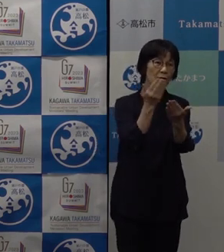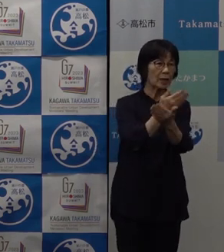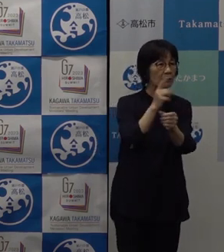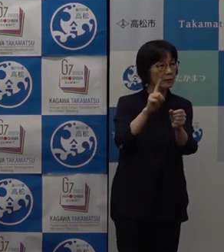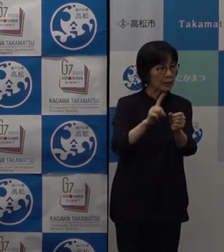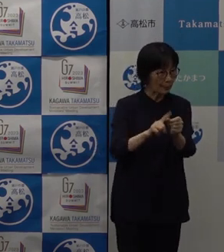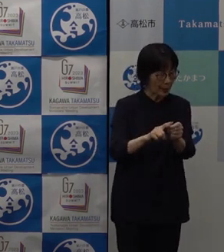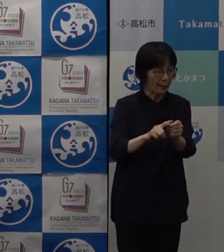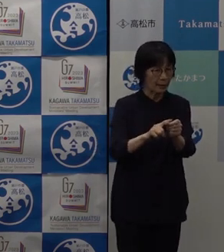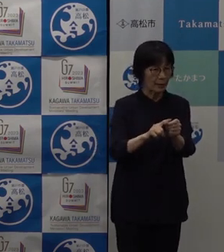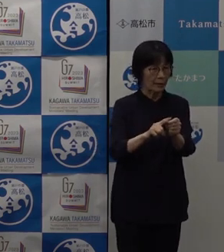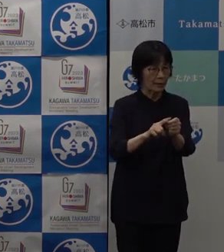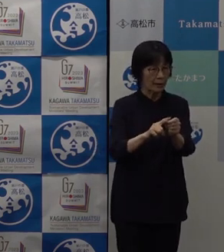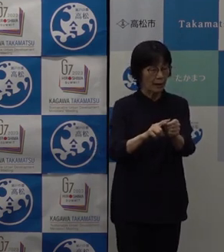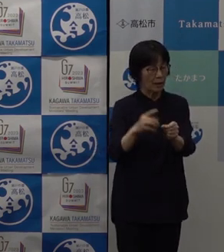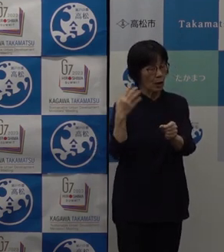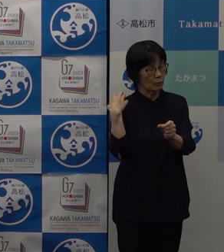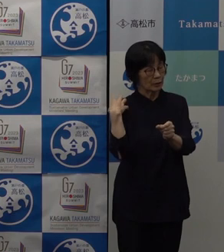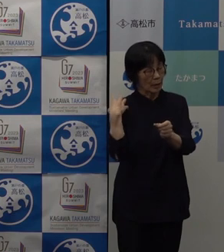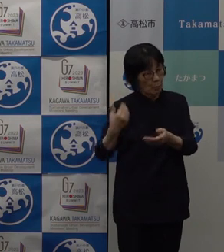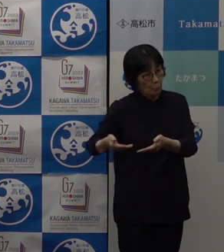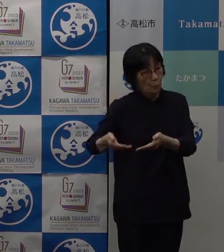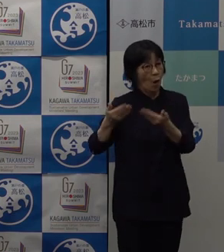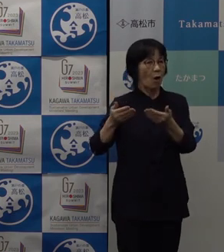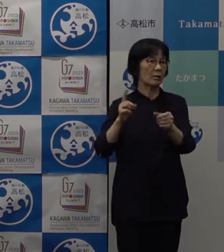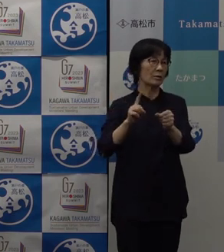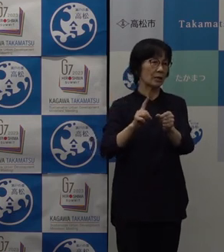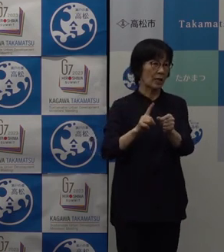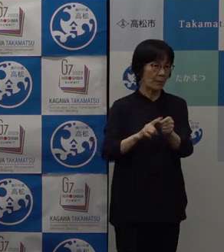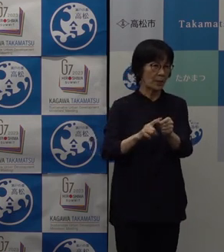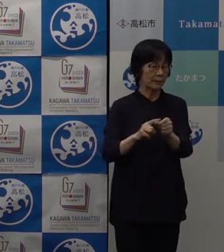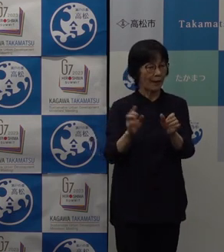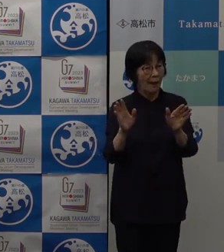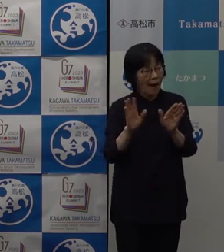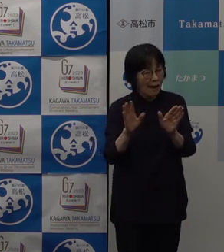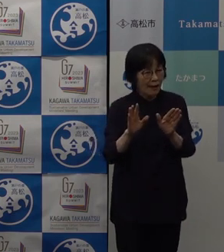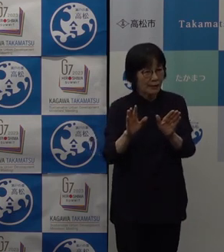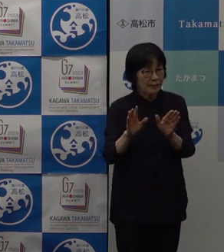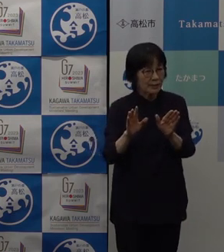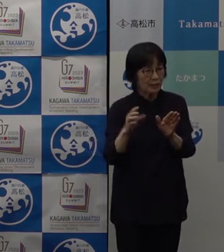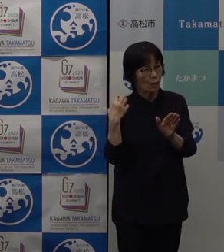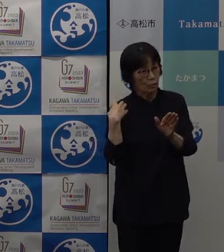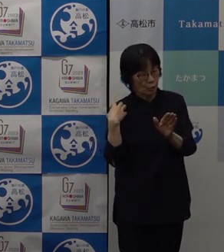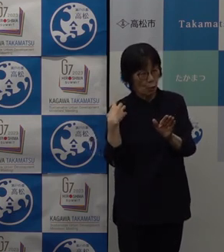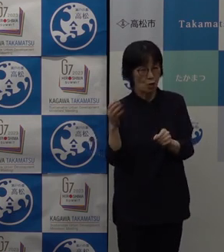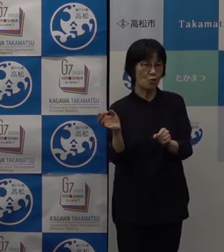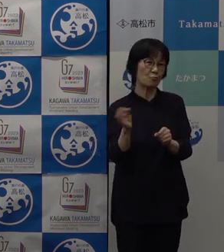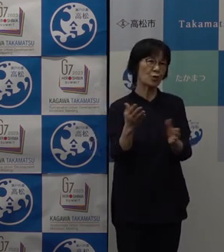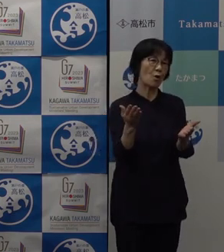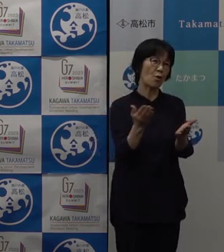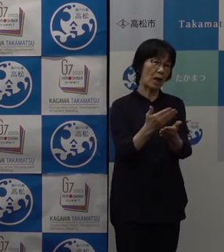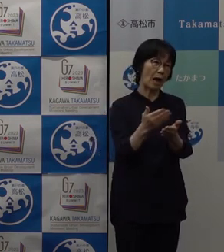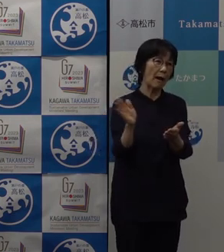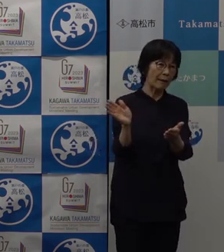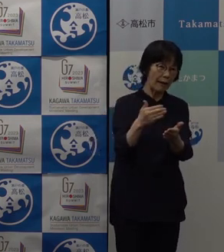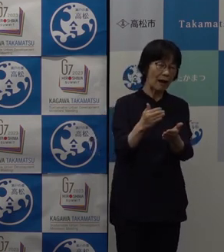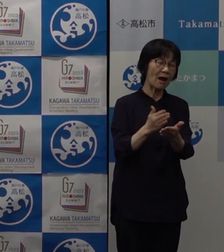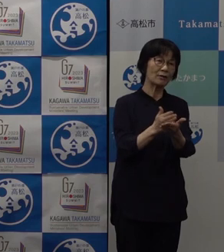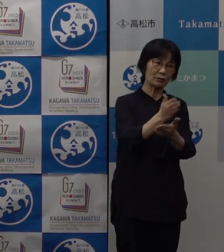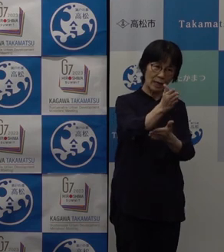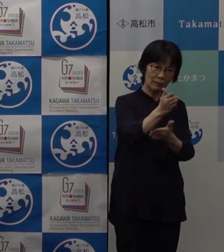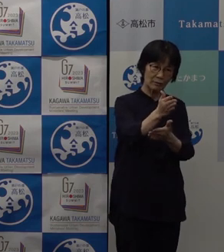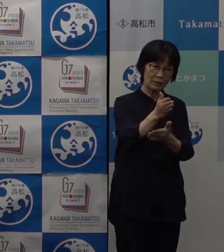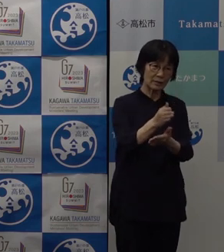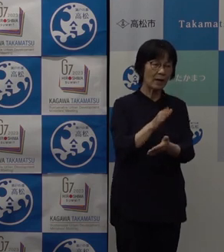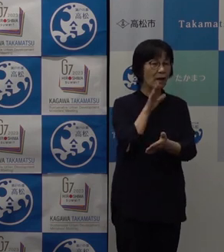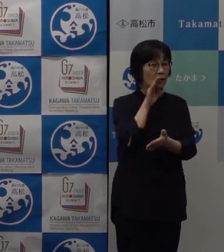どうにか軽減できないかということで、まあ、乳幼児医療費の負担の軽減、まあ、無料化ということから始まって、まあ、だんだん年齢